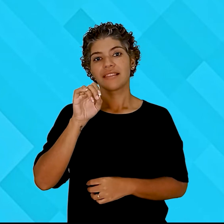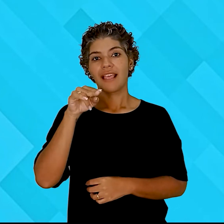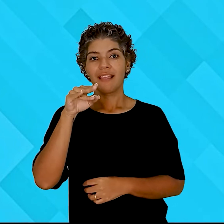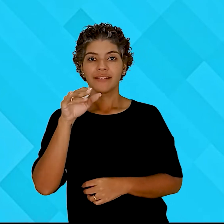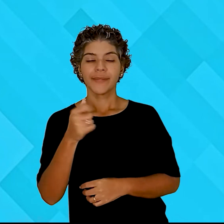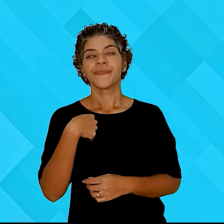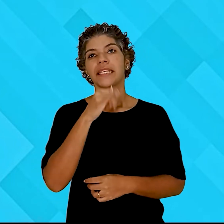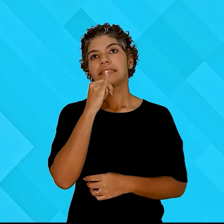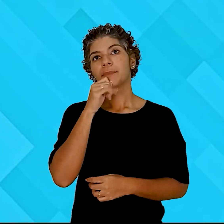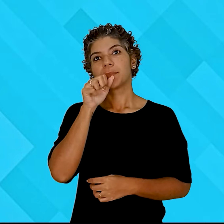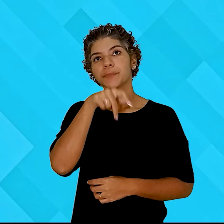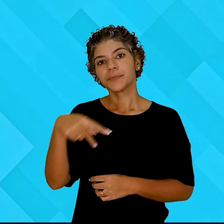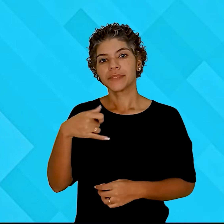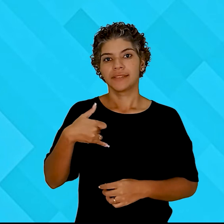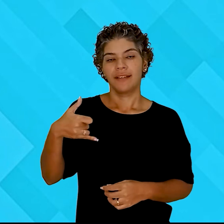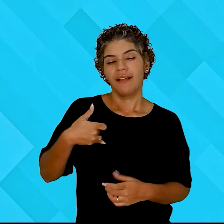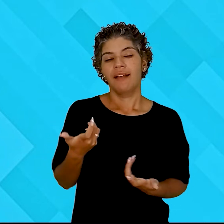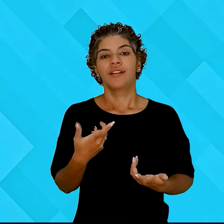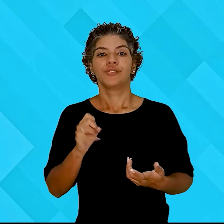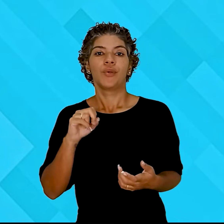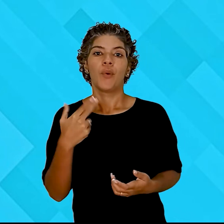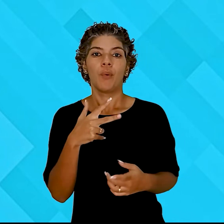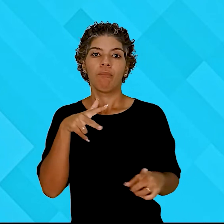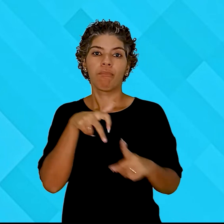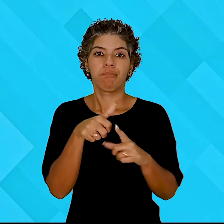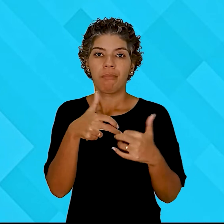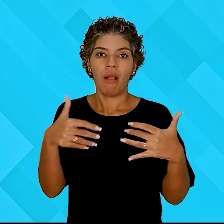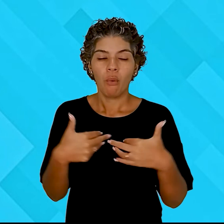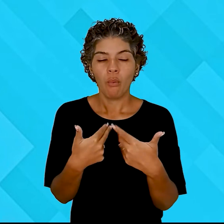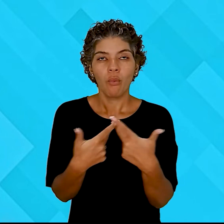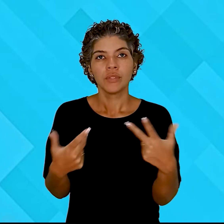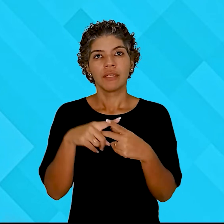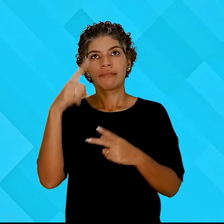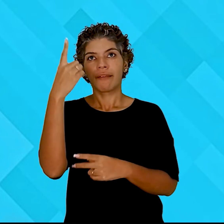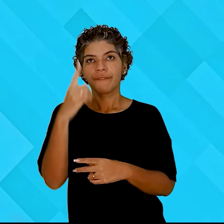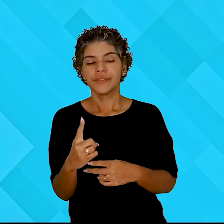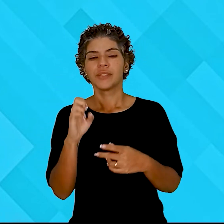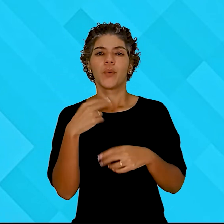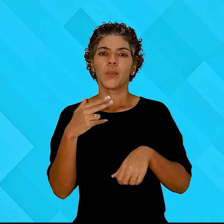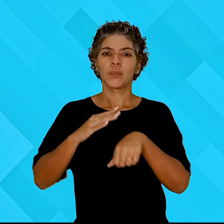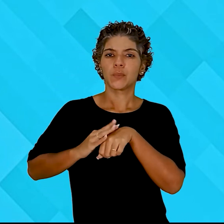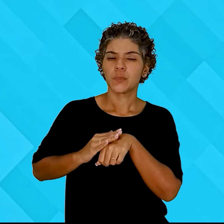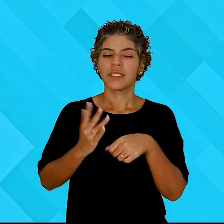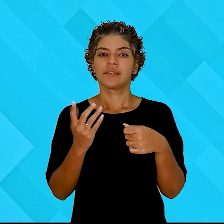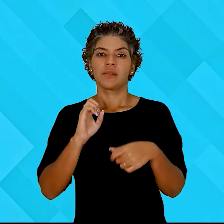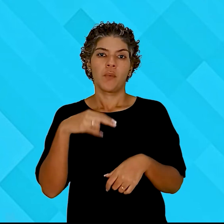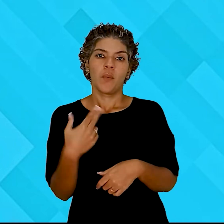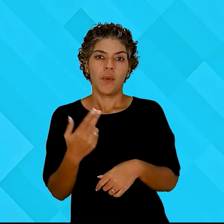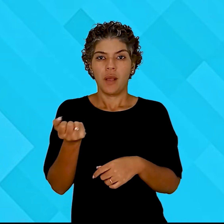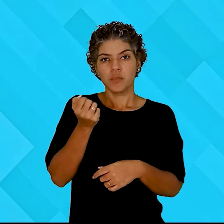por idade ou por invalidez, auxílio-doença, auxílio-maternidade, pensão por morte. A gente tem um